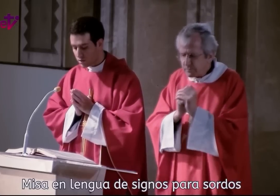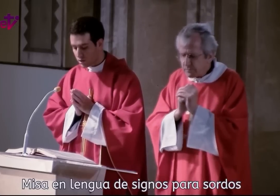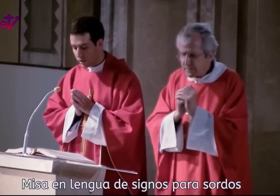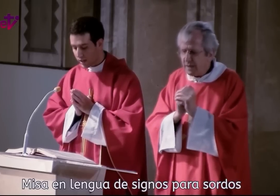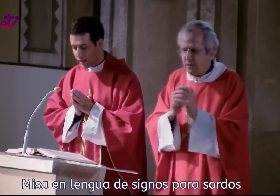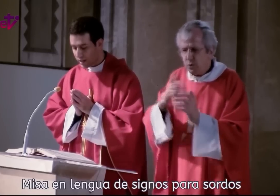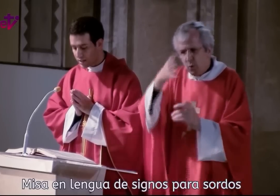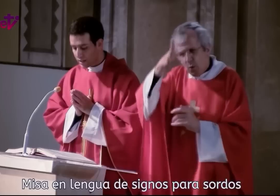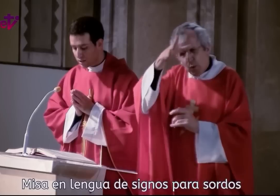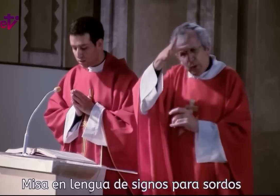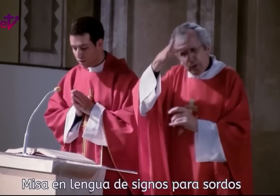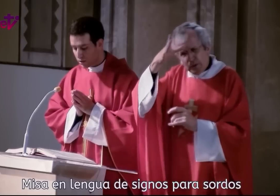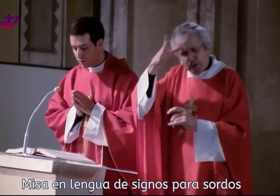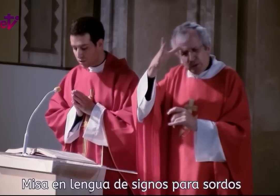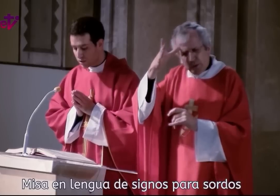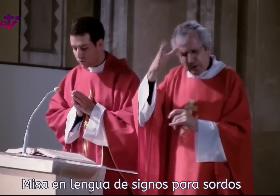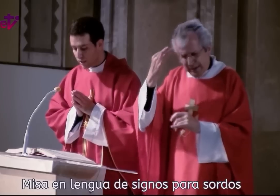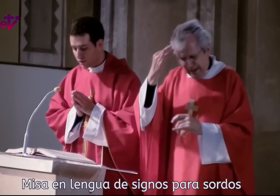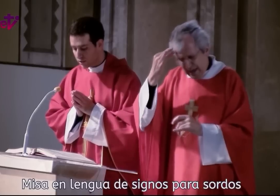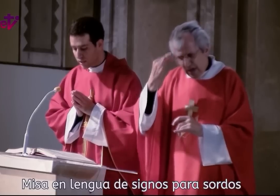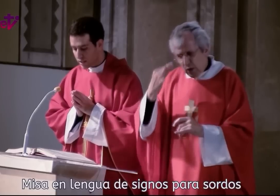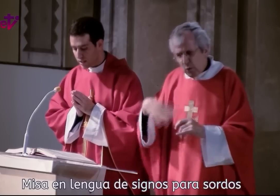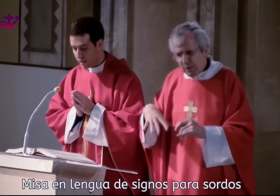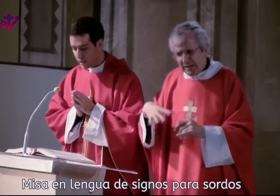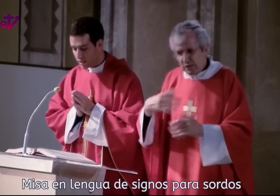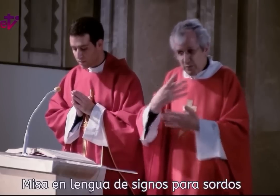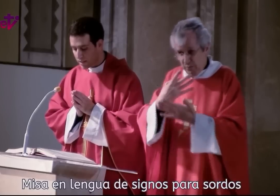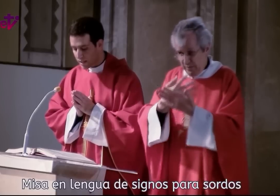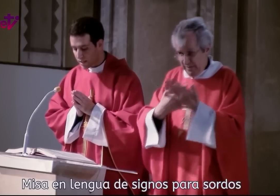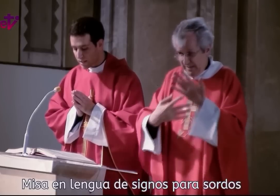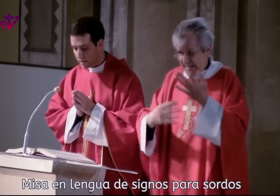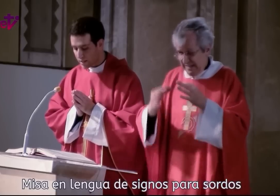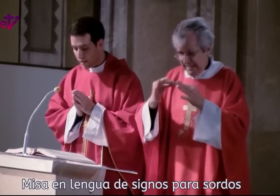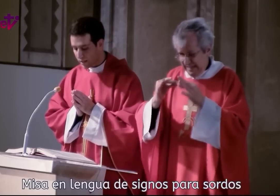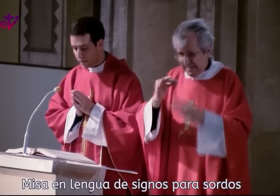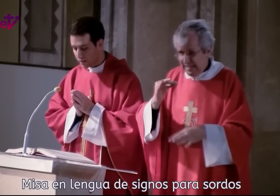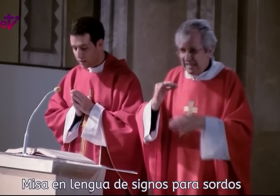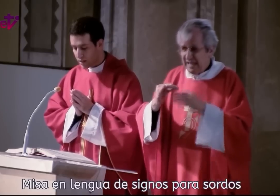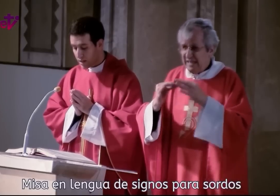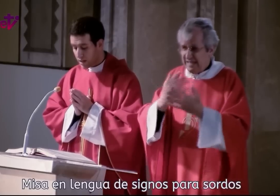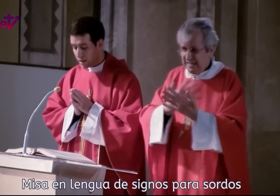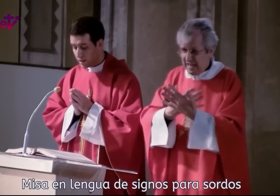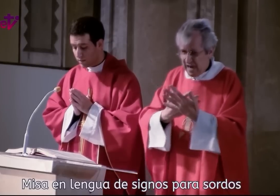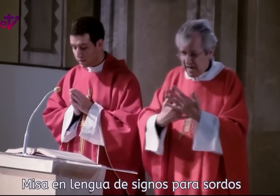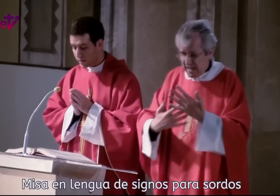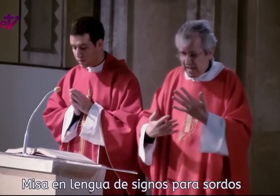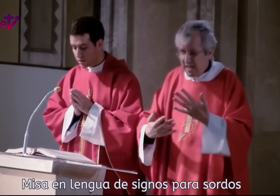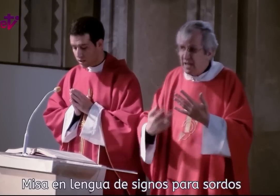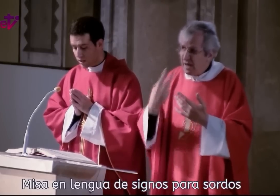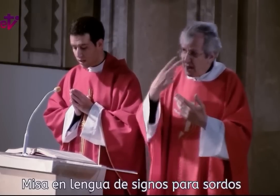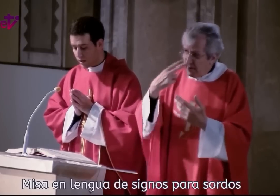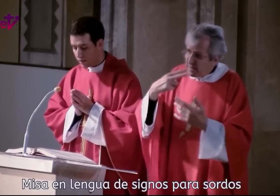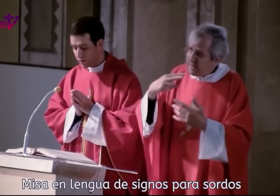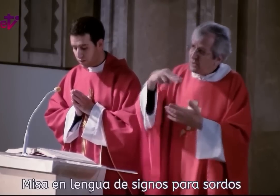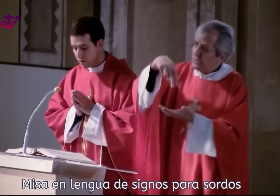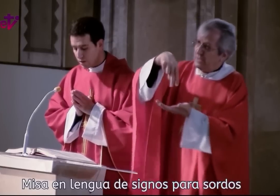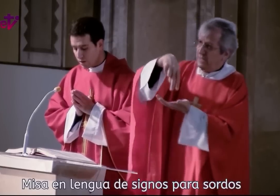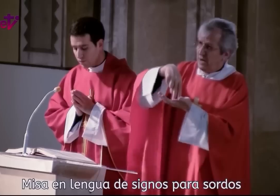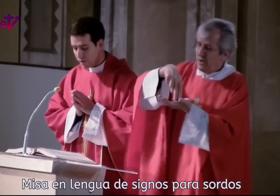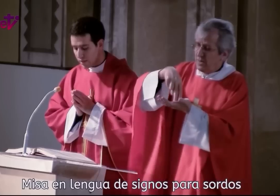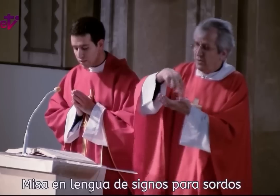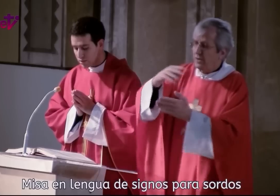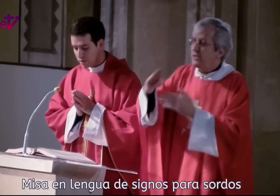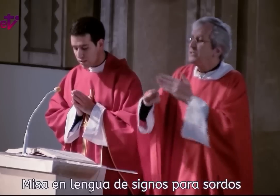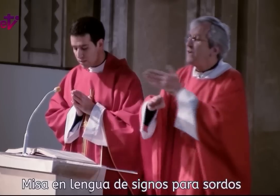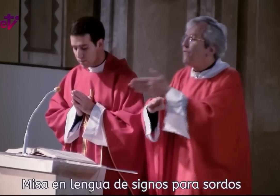entró un sudor que caía hasta el suelo como si fueran gotas espesas de sangre. Y levantándose de la oración,